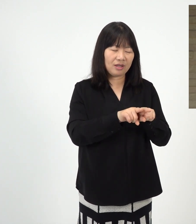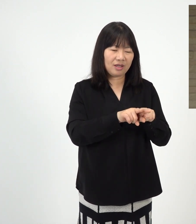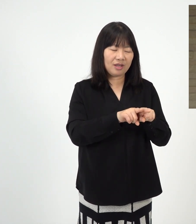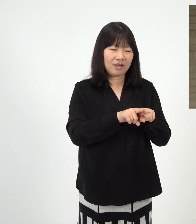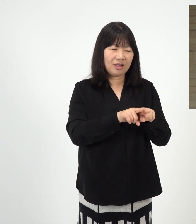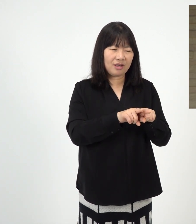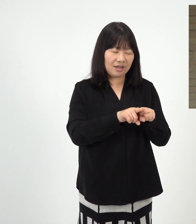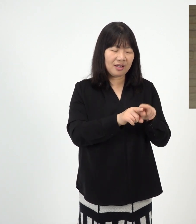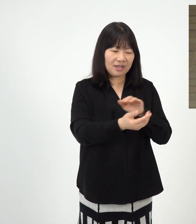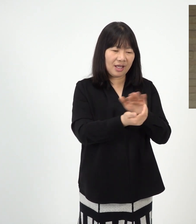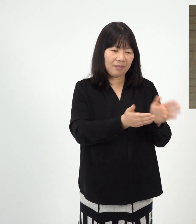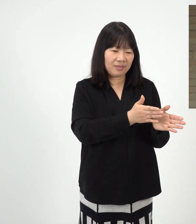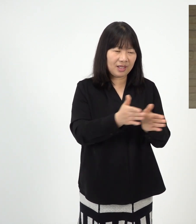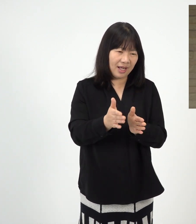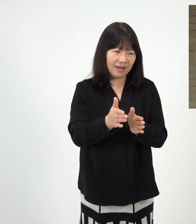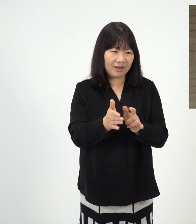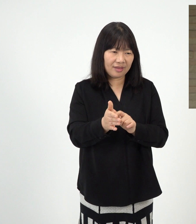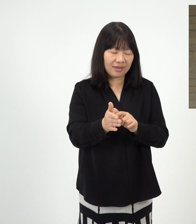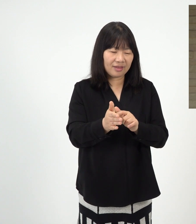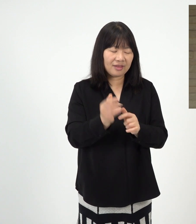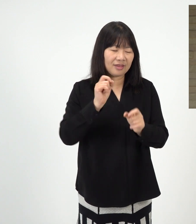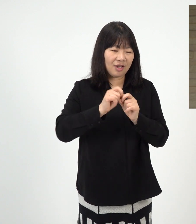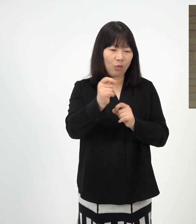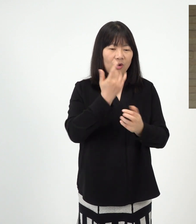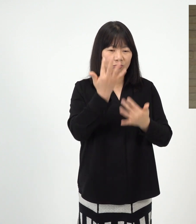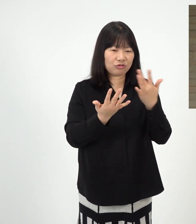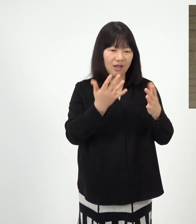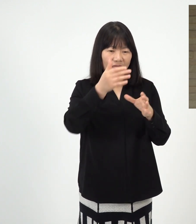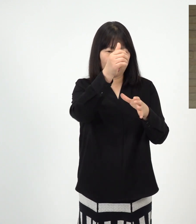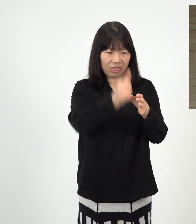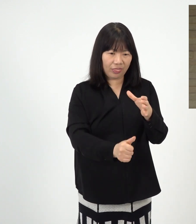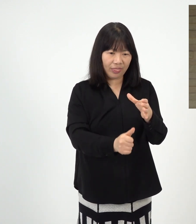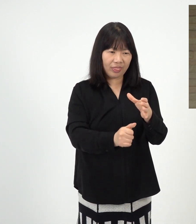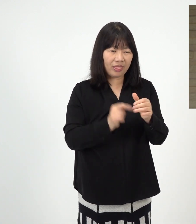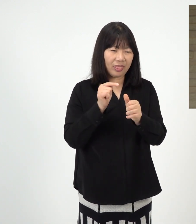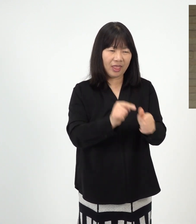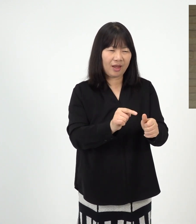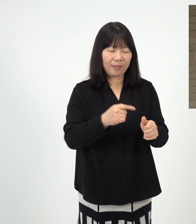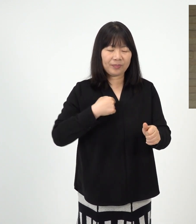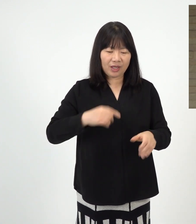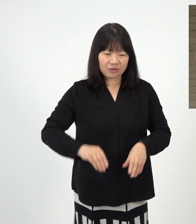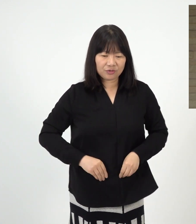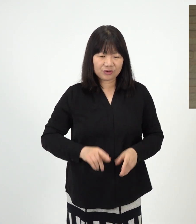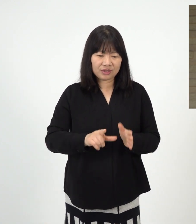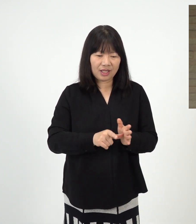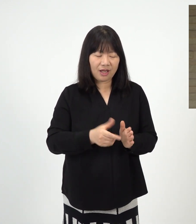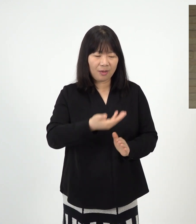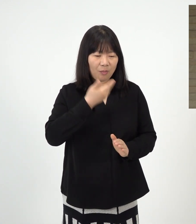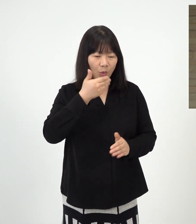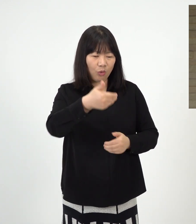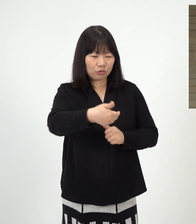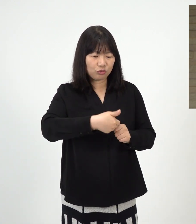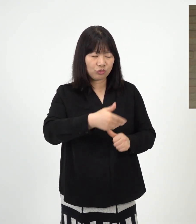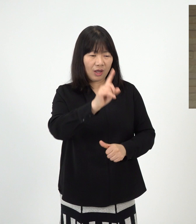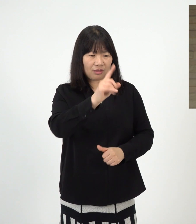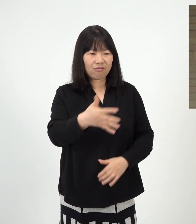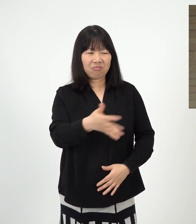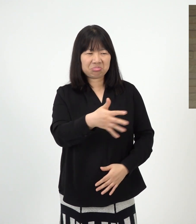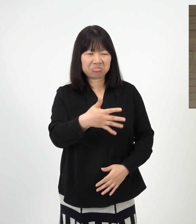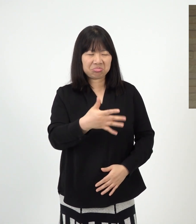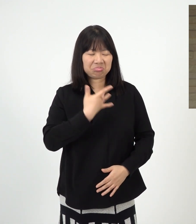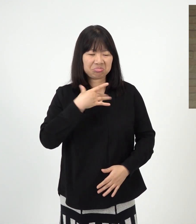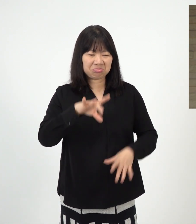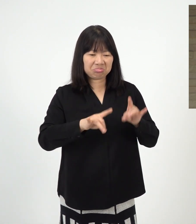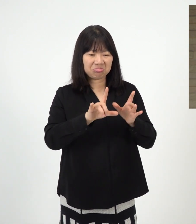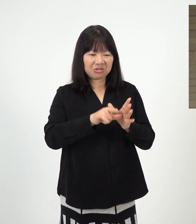예비된 영원한 불에 들어가라. 내가 줄일 때 너희가 먹을 것이 주지 아니하였고,